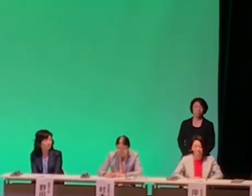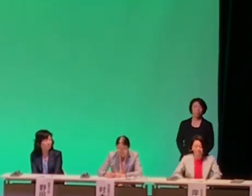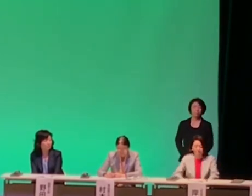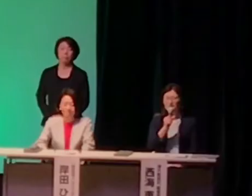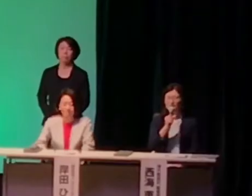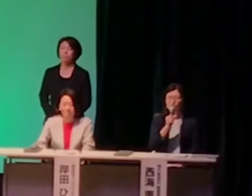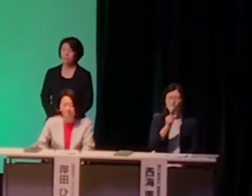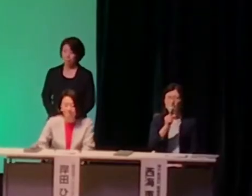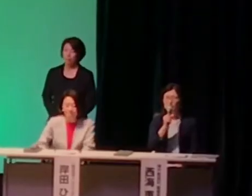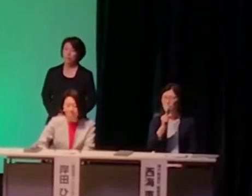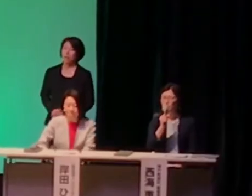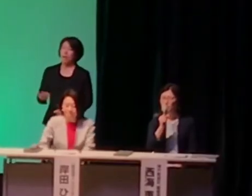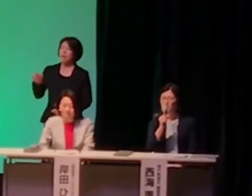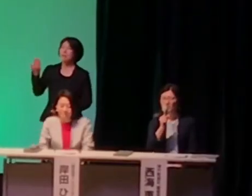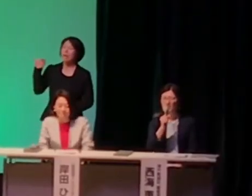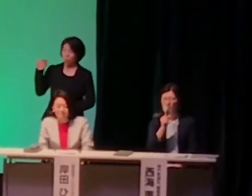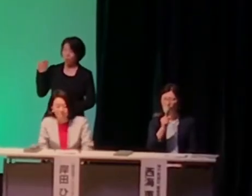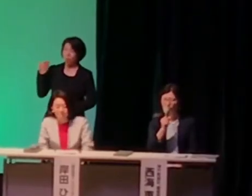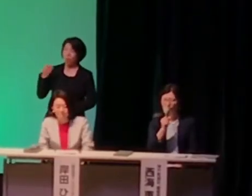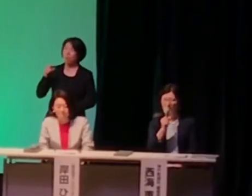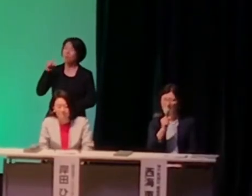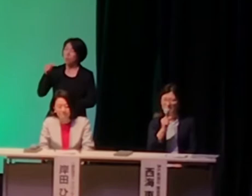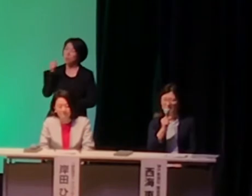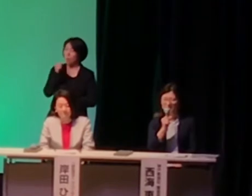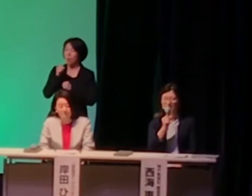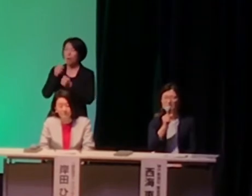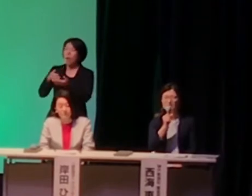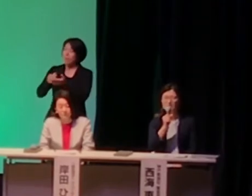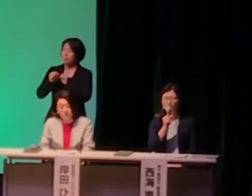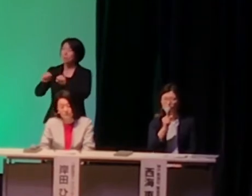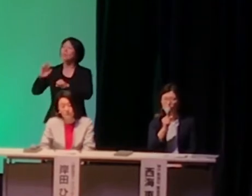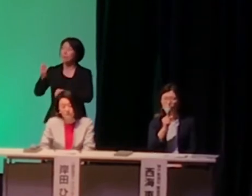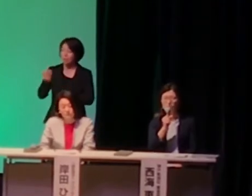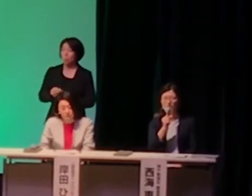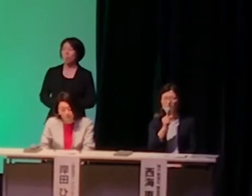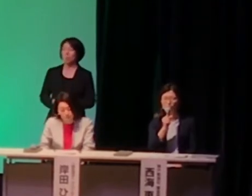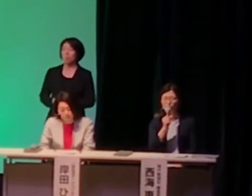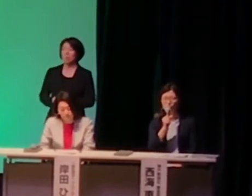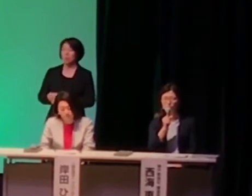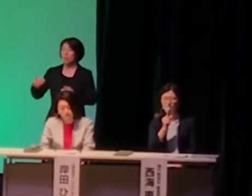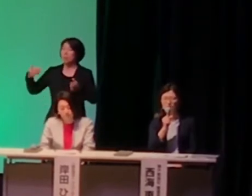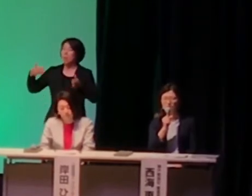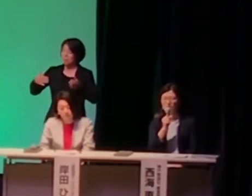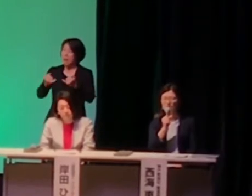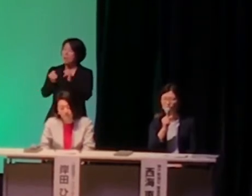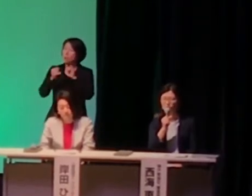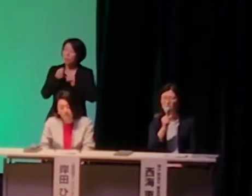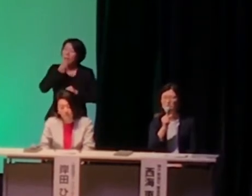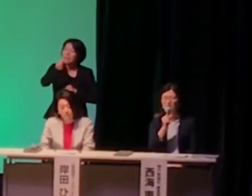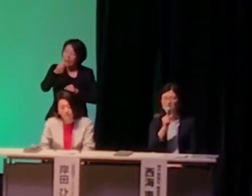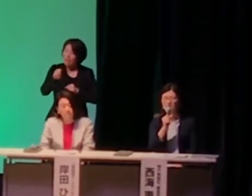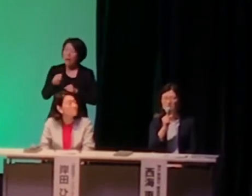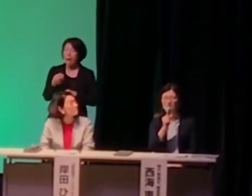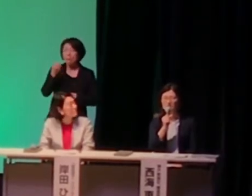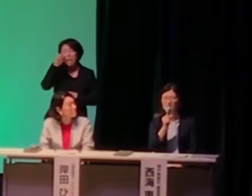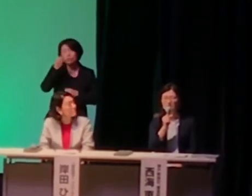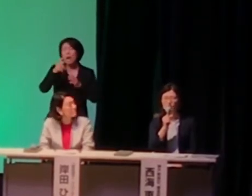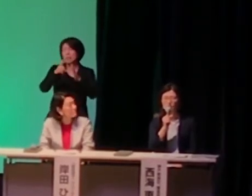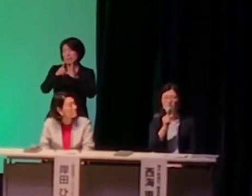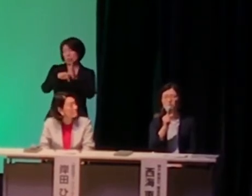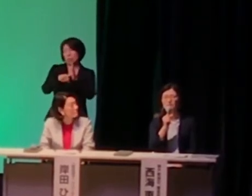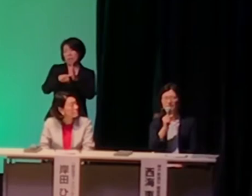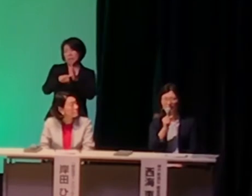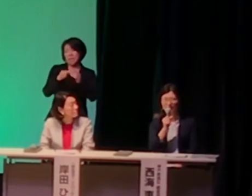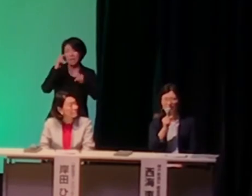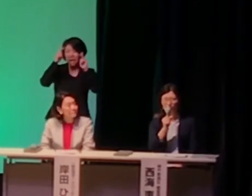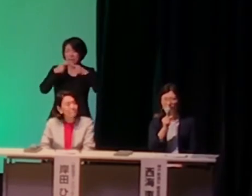。 先ほども少し紹介させていただいたんですけども、まだ女性記者が非常に珍しい時期に